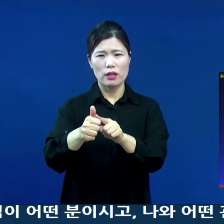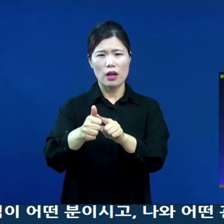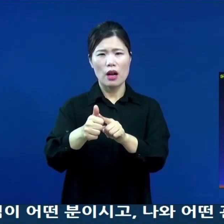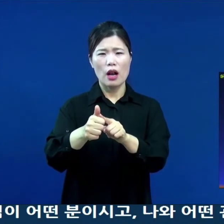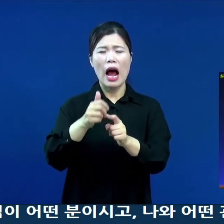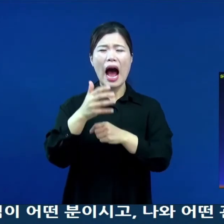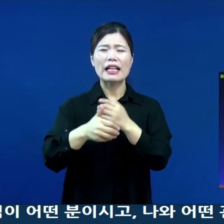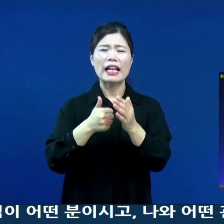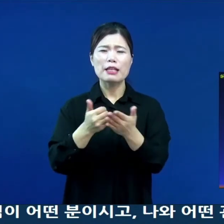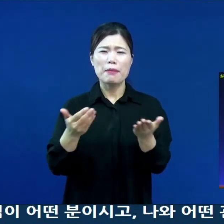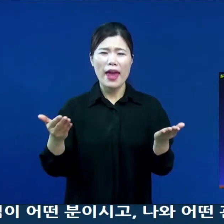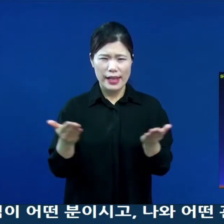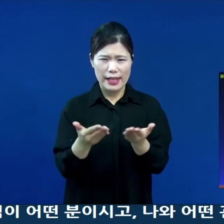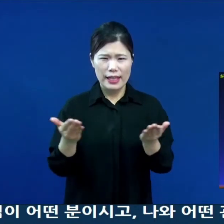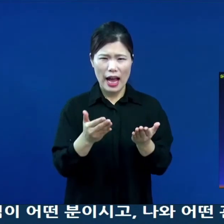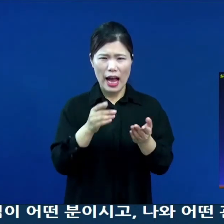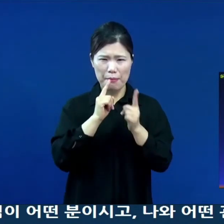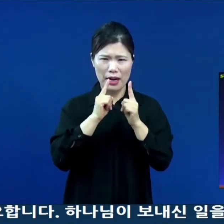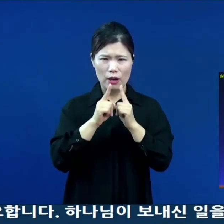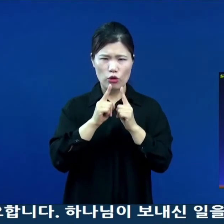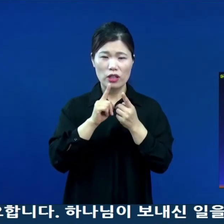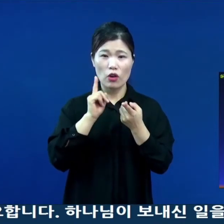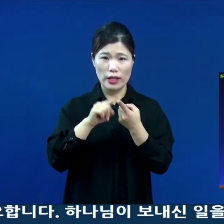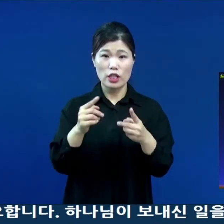말씀을 정리합니다.